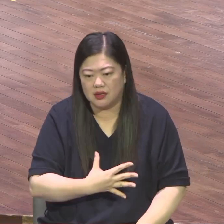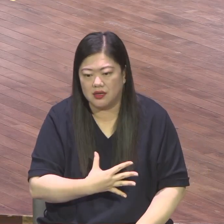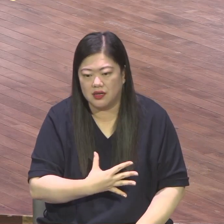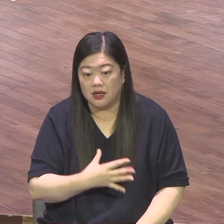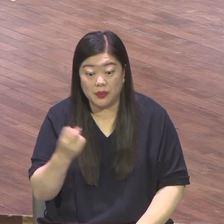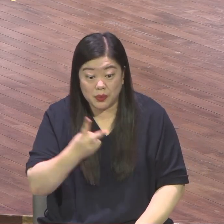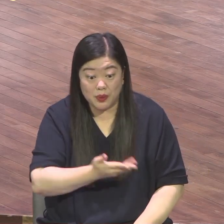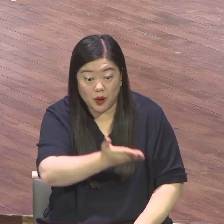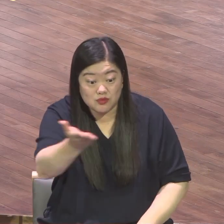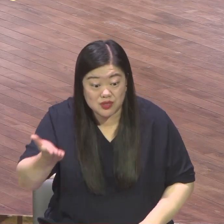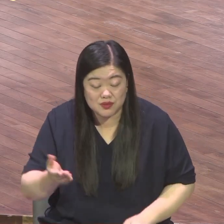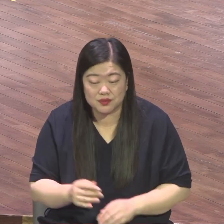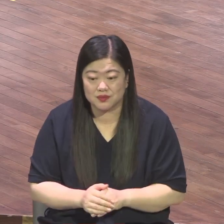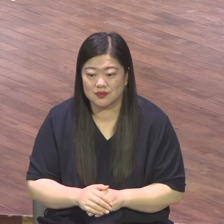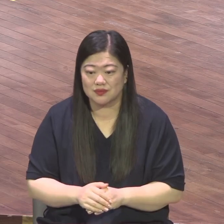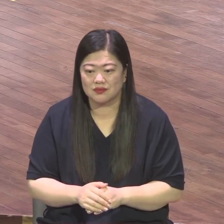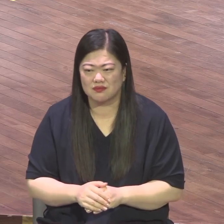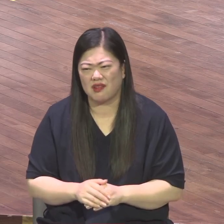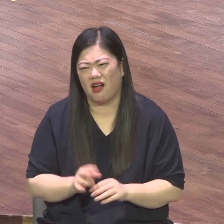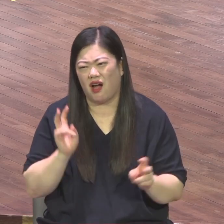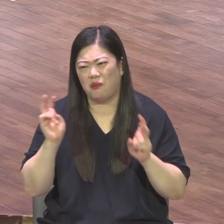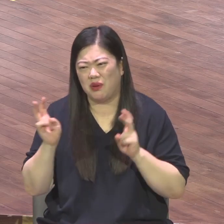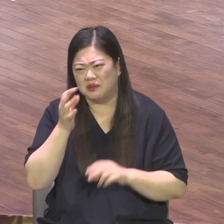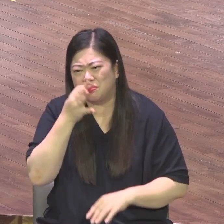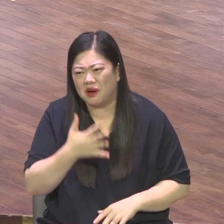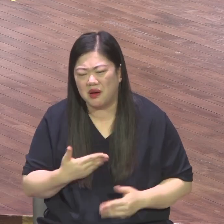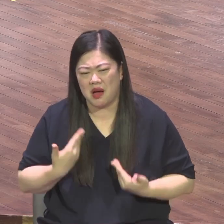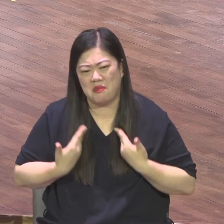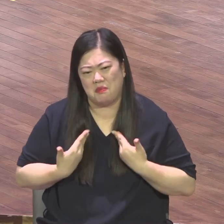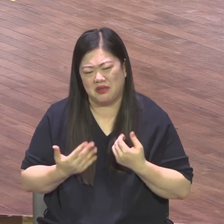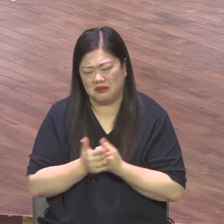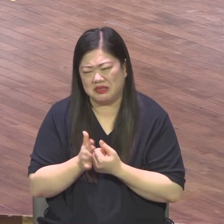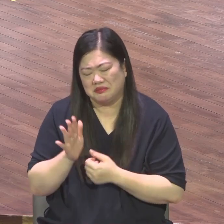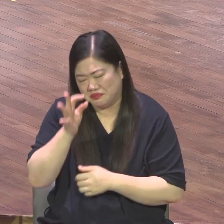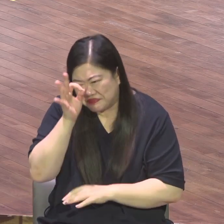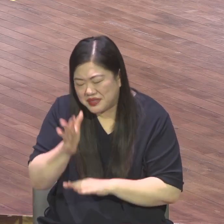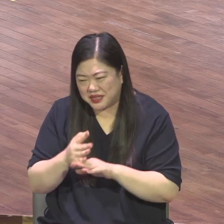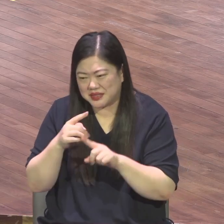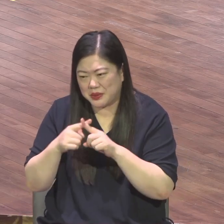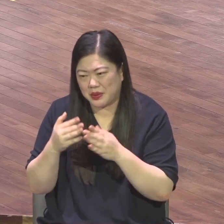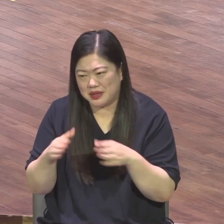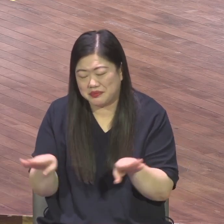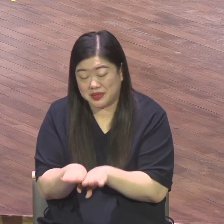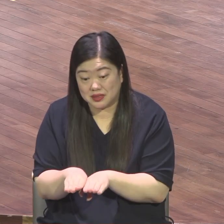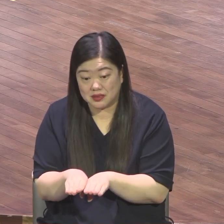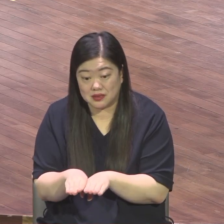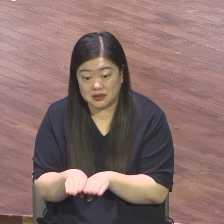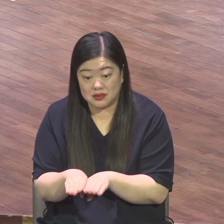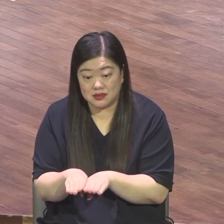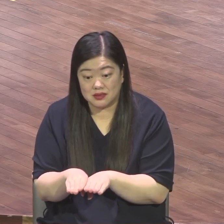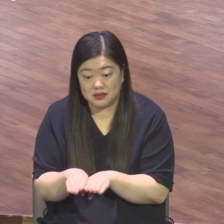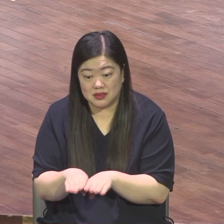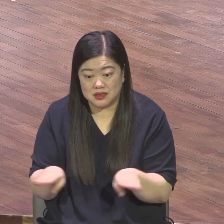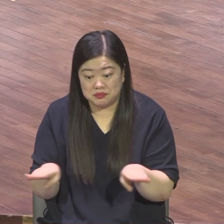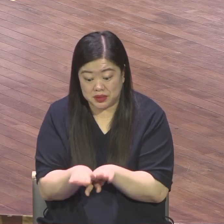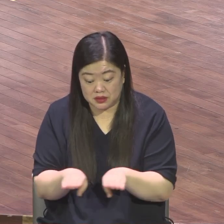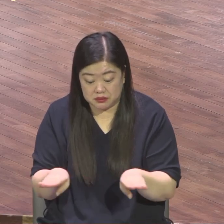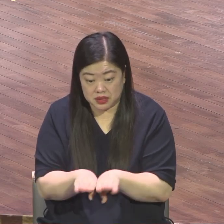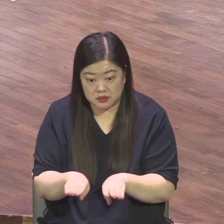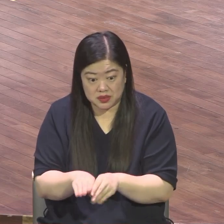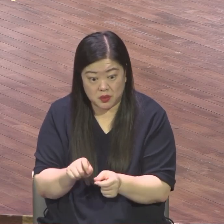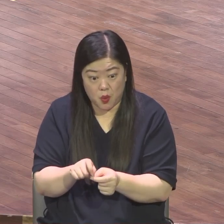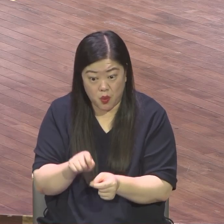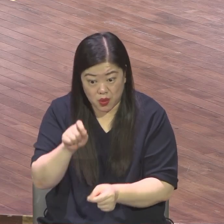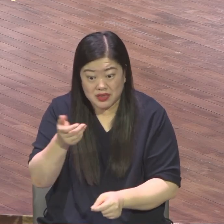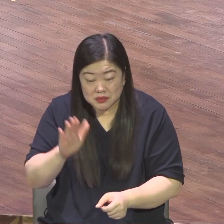나오고 하나님이 없이 산다 할지라도 그렇게 해서 실패했다고 하면 부르짖기만 하면 하나님이 은혜